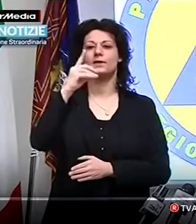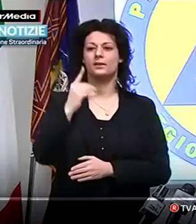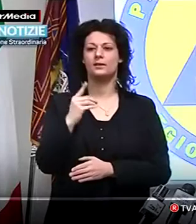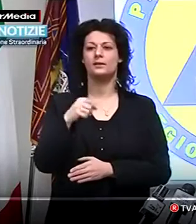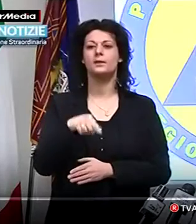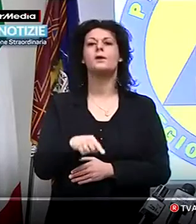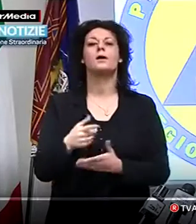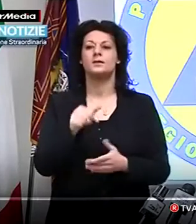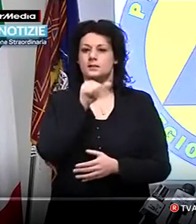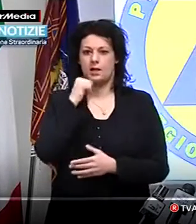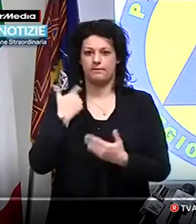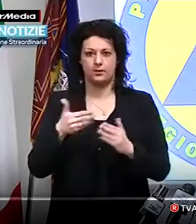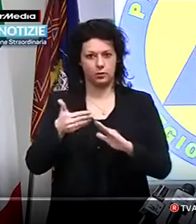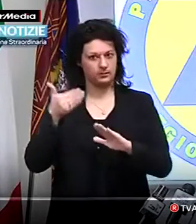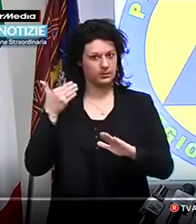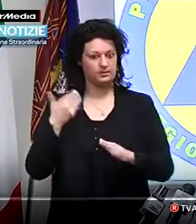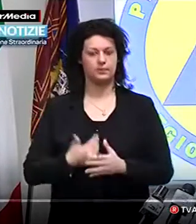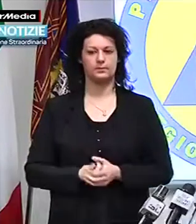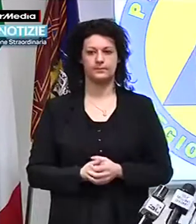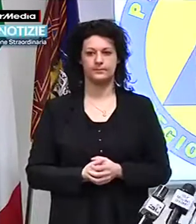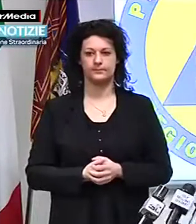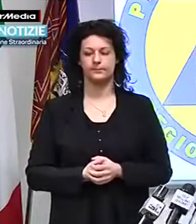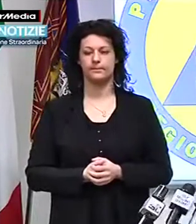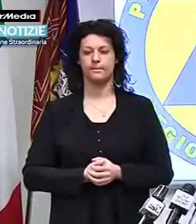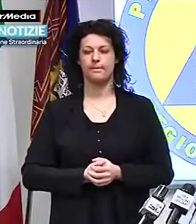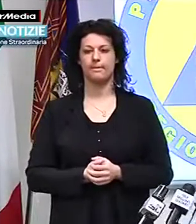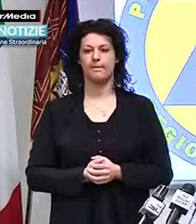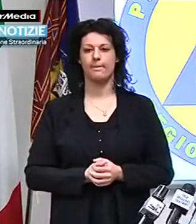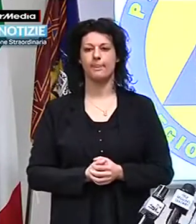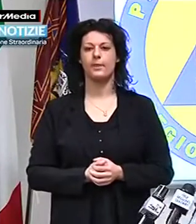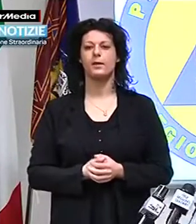agli ospedali. Peraltro, ho un dato che su